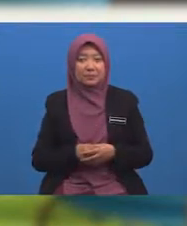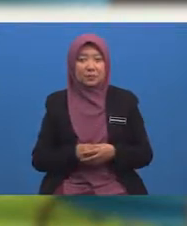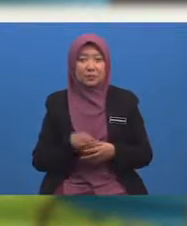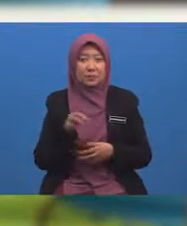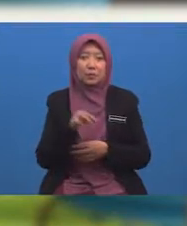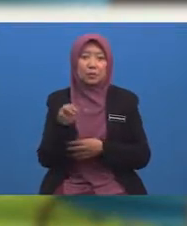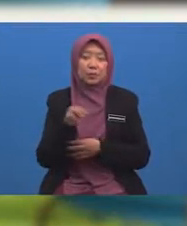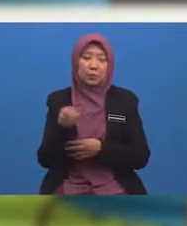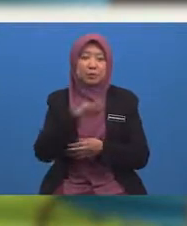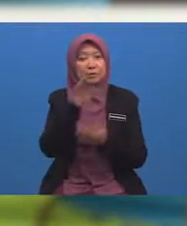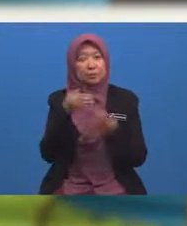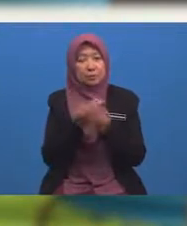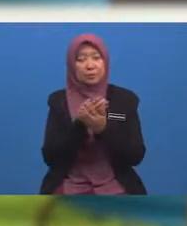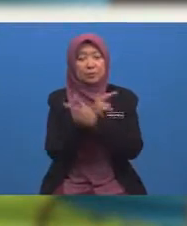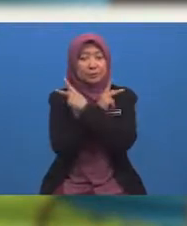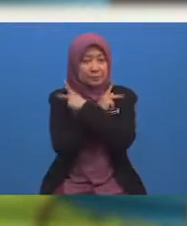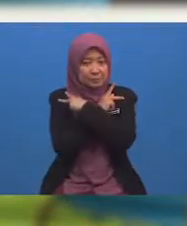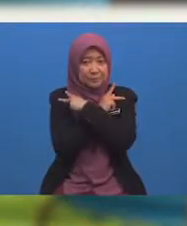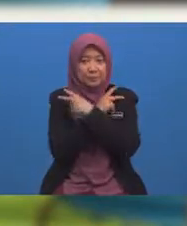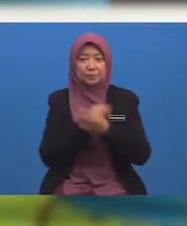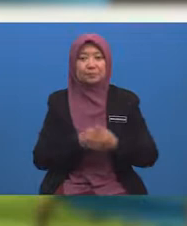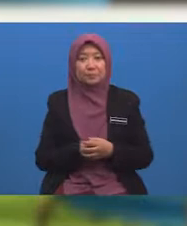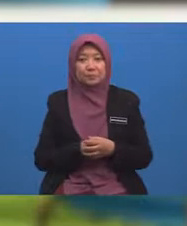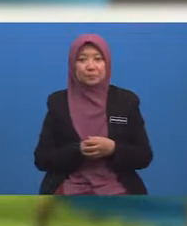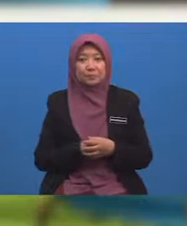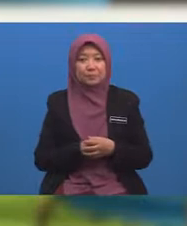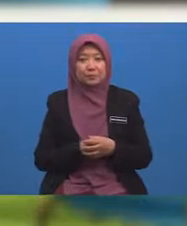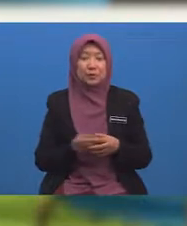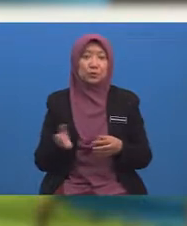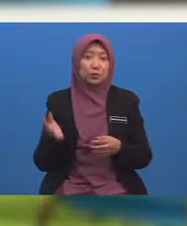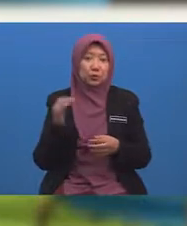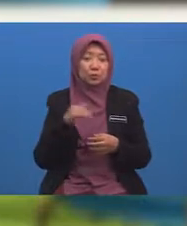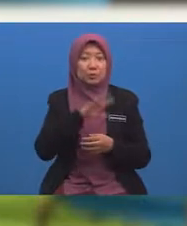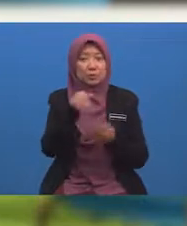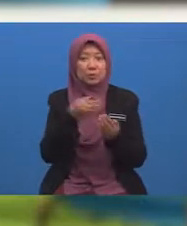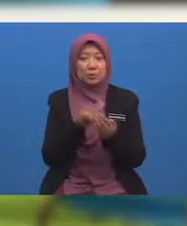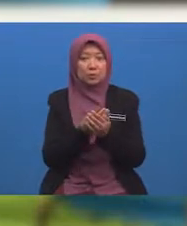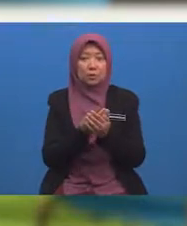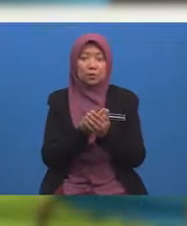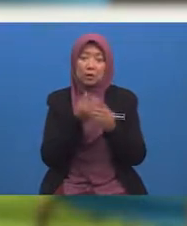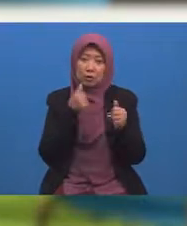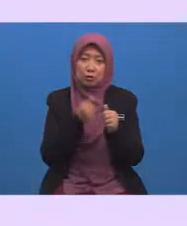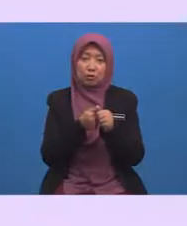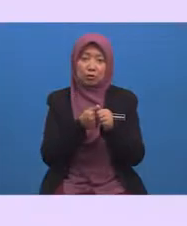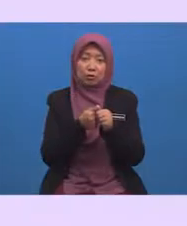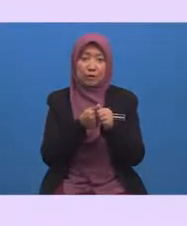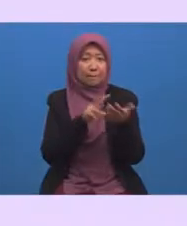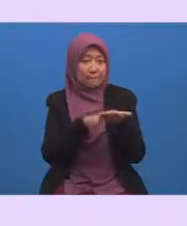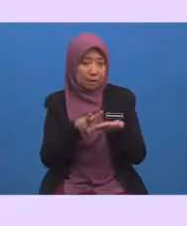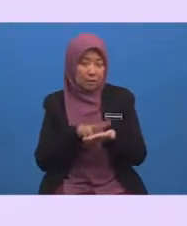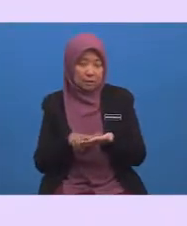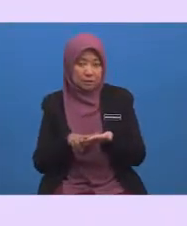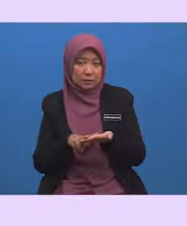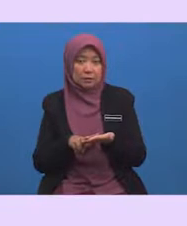Murid-murid yang Ustazah kasihi sekalian, jom semua ikut Ustazah membaca